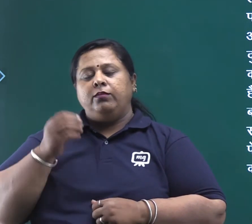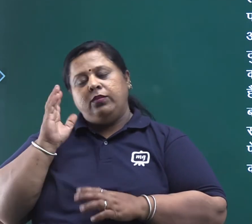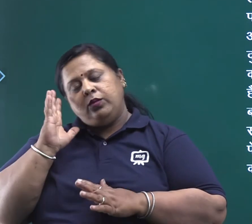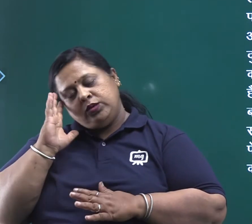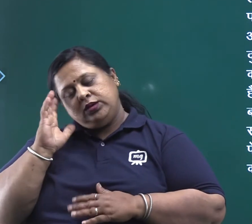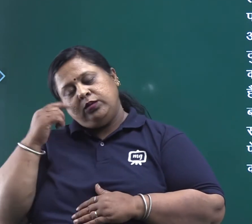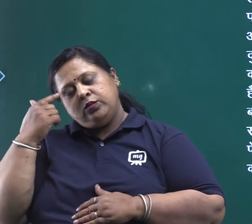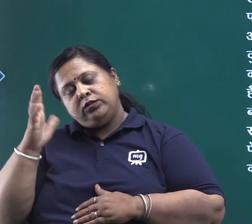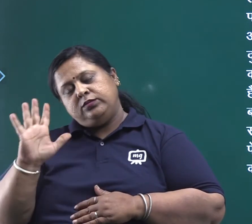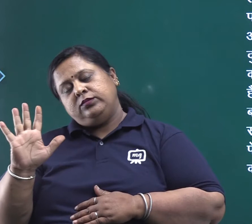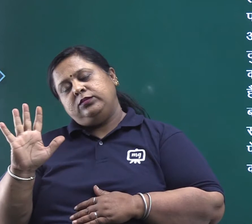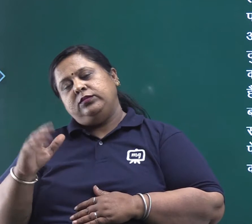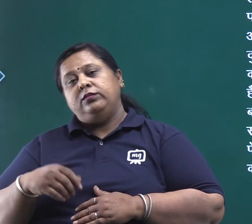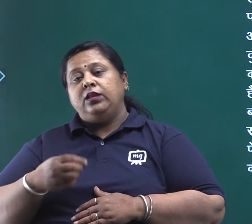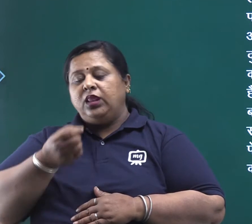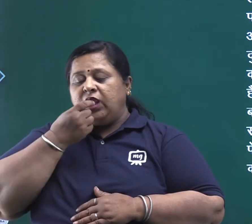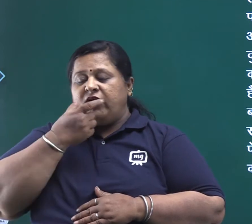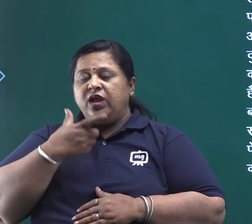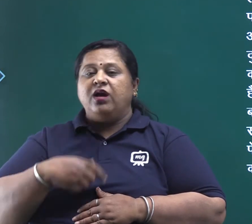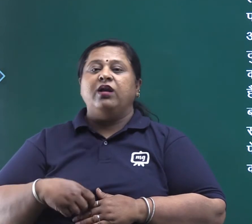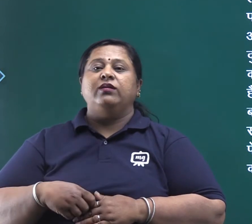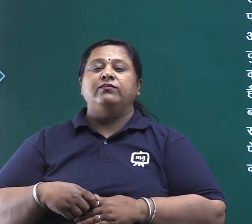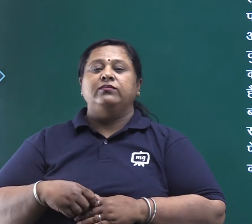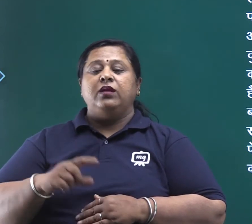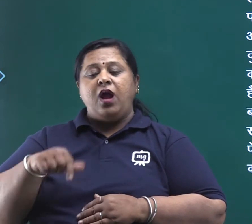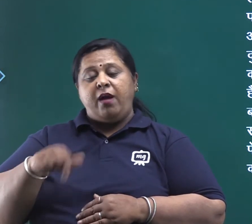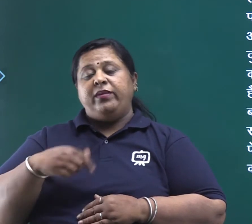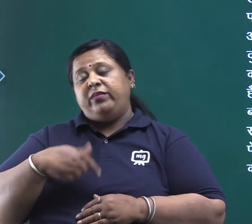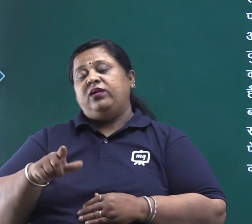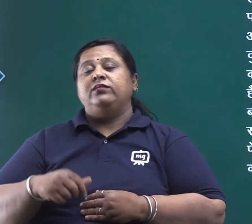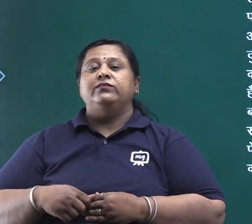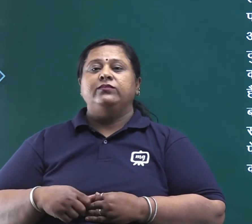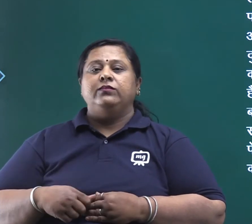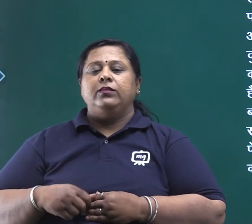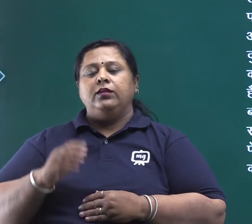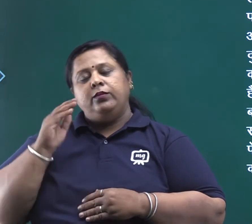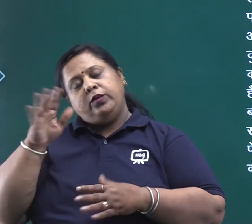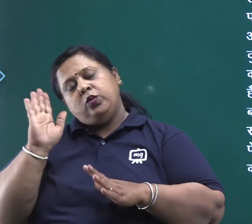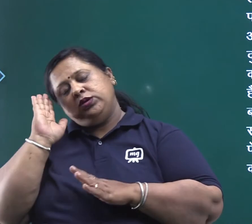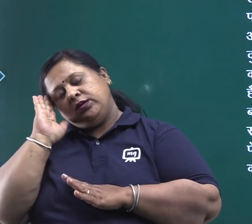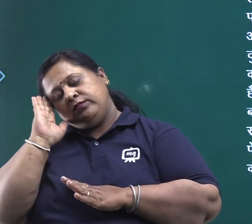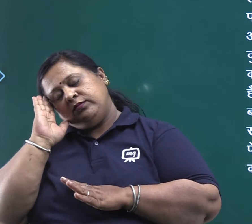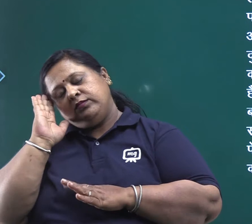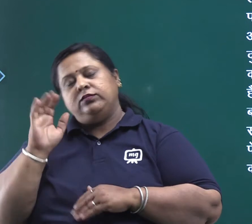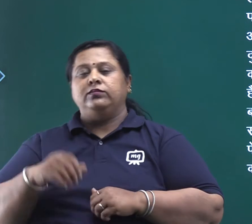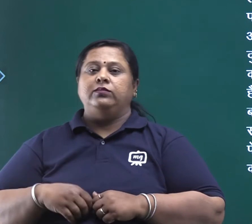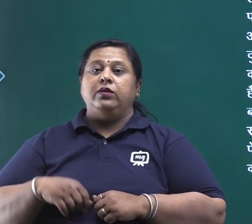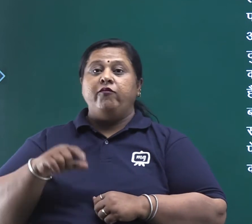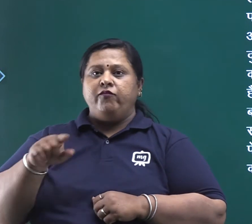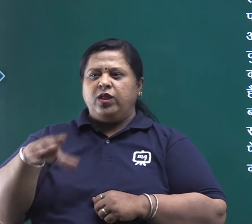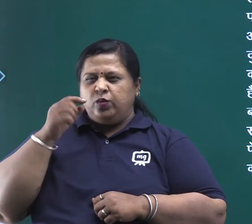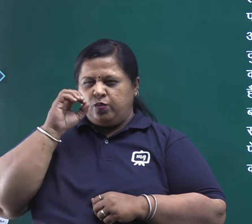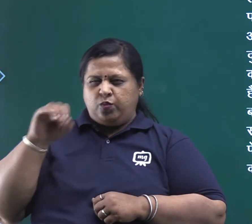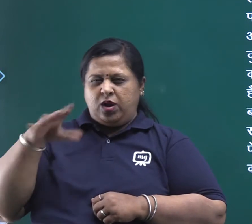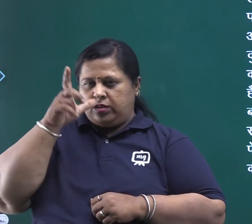बेहोशी की दवा के कारण अभी तक भी बेहोश है। वह दुष्ट